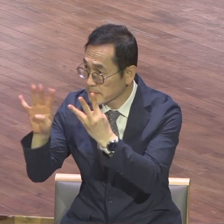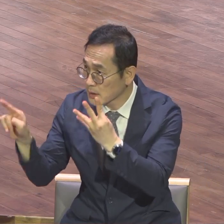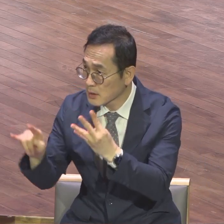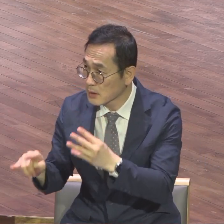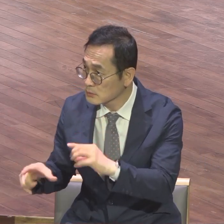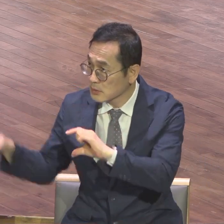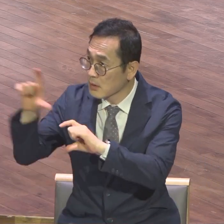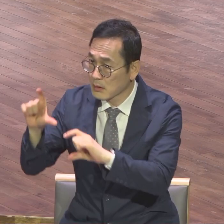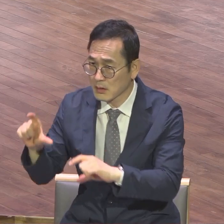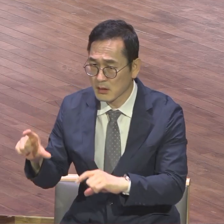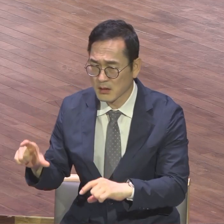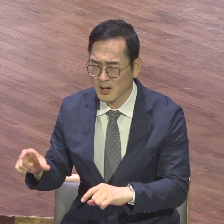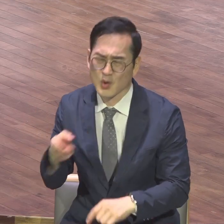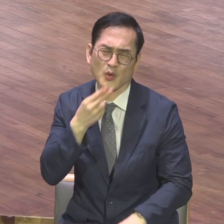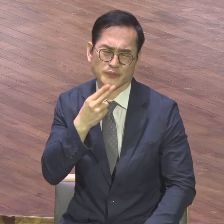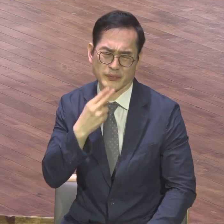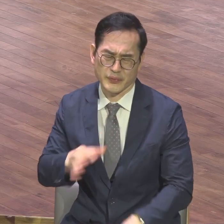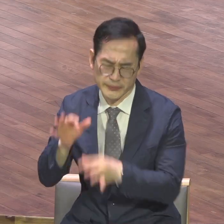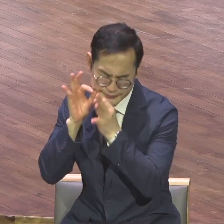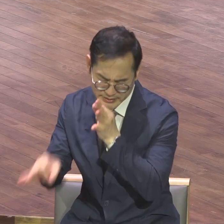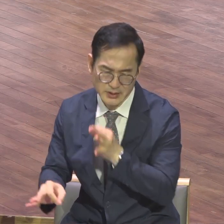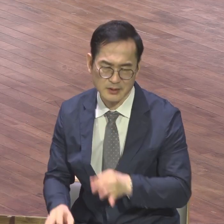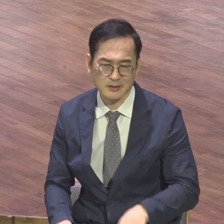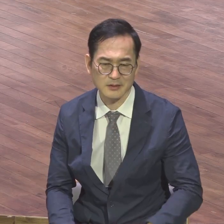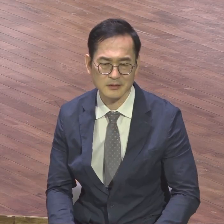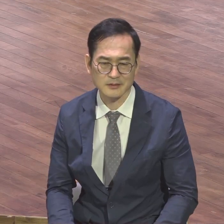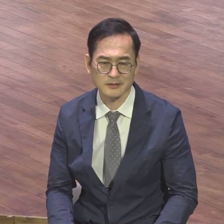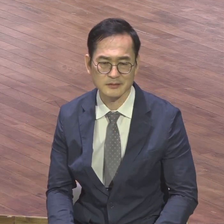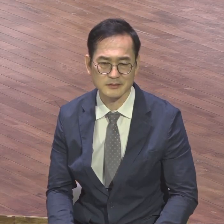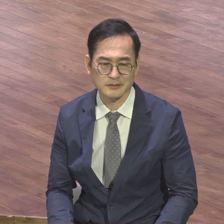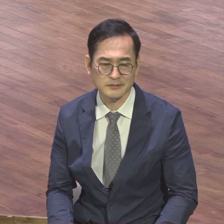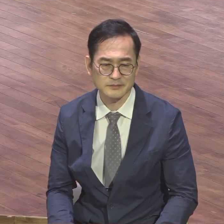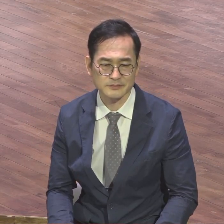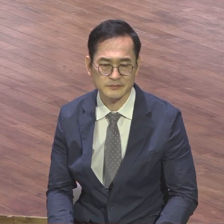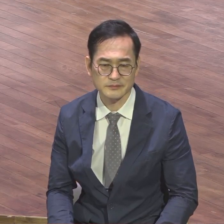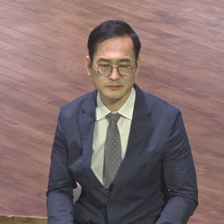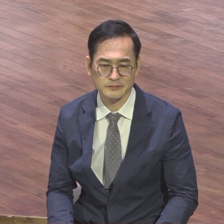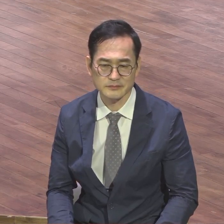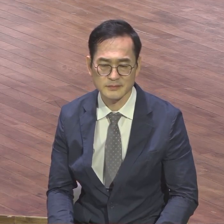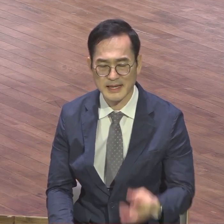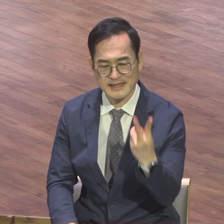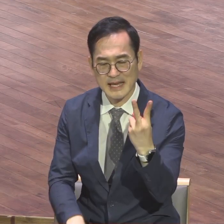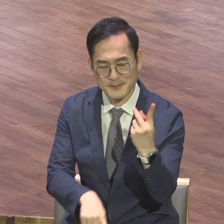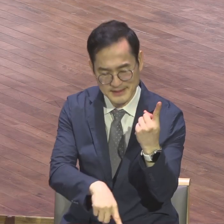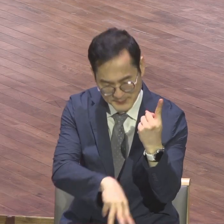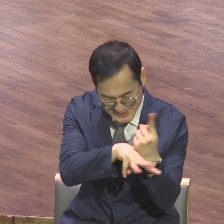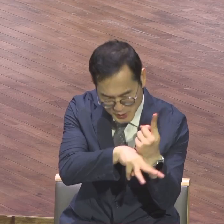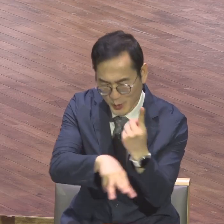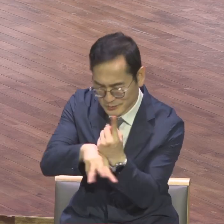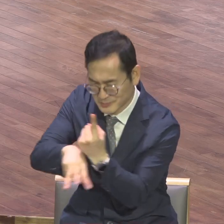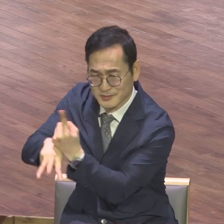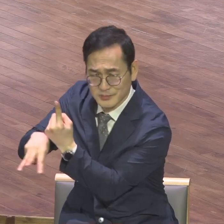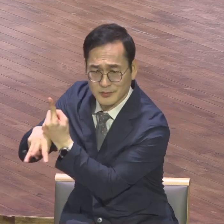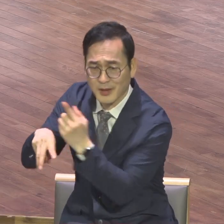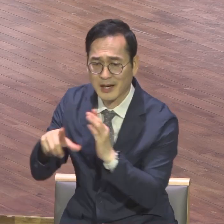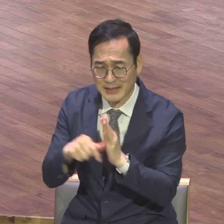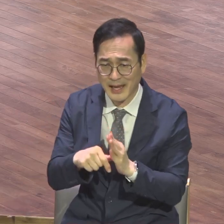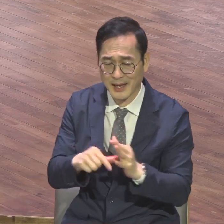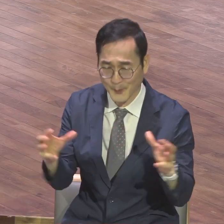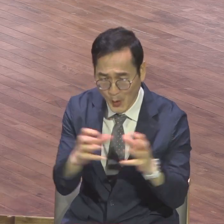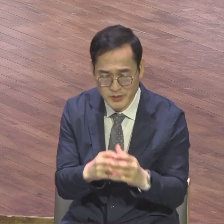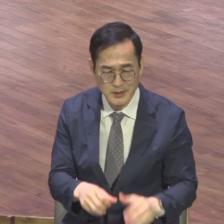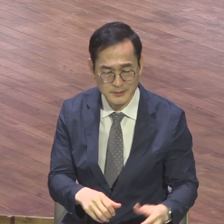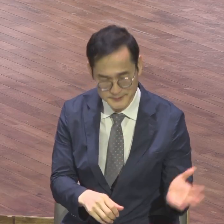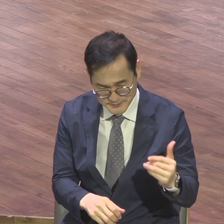다녔다 사람들이 그런다니까. 그래서 앞으로 3.1조에는 가면서 뭐 전도회다, 뭐 모임에 와가지고